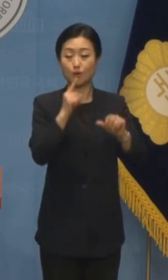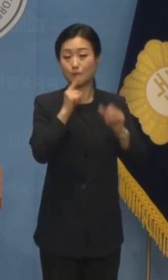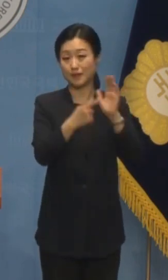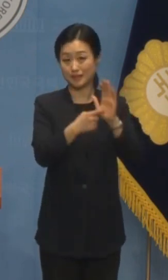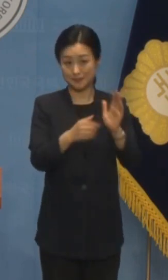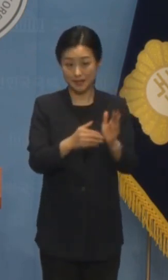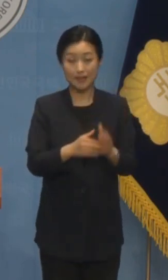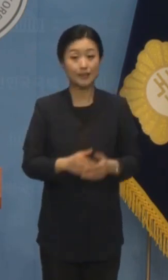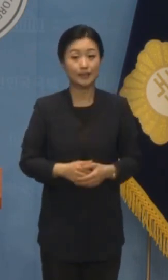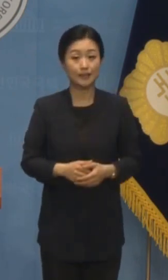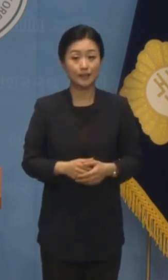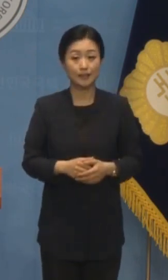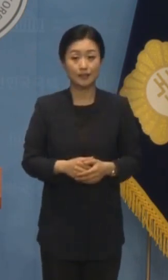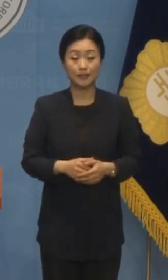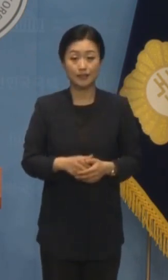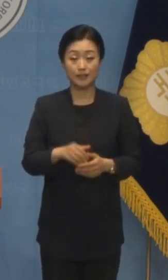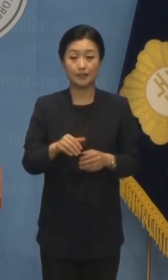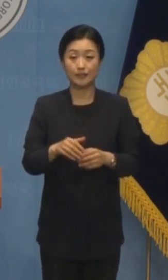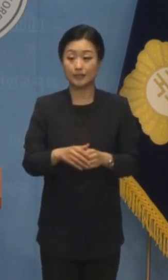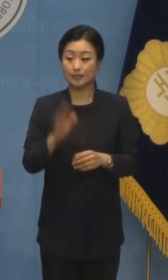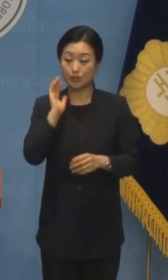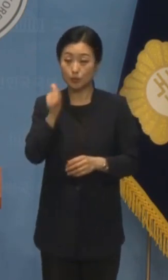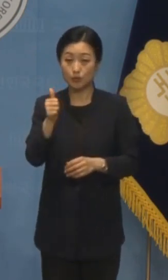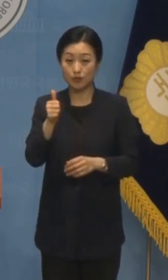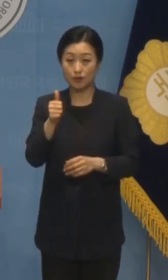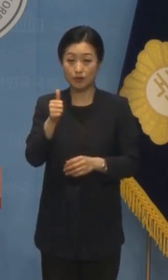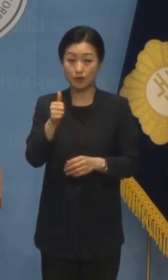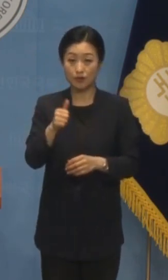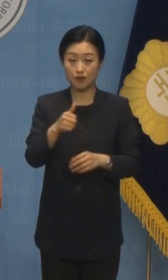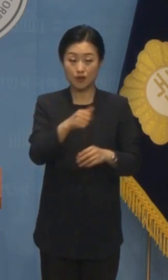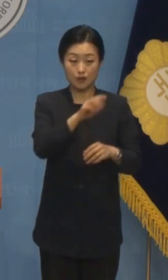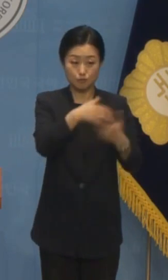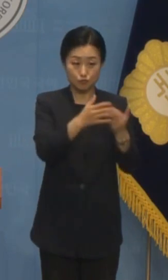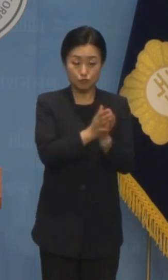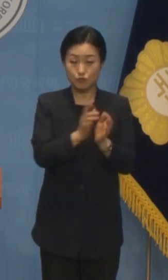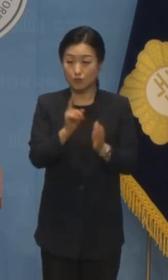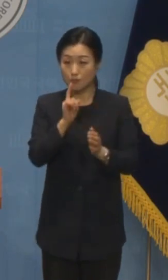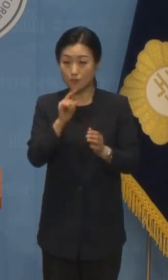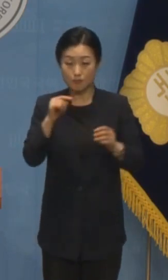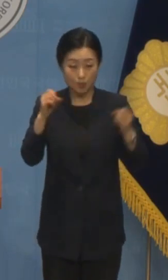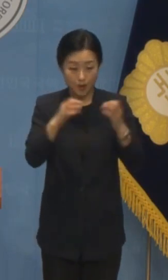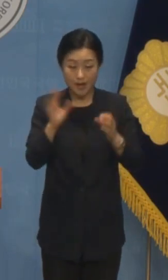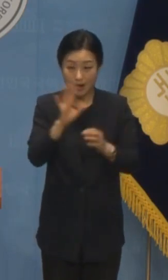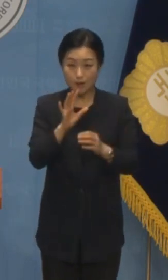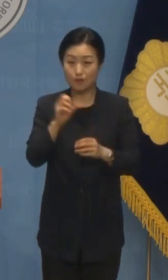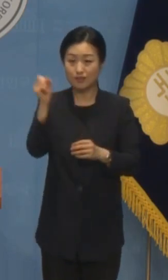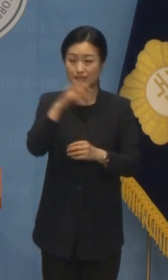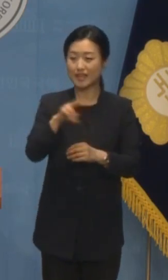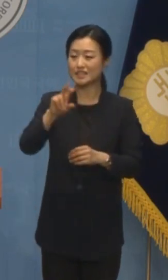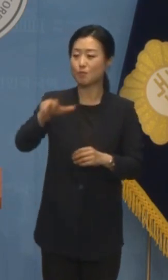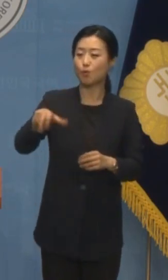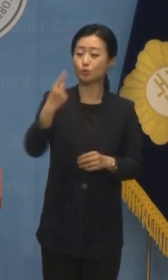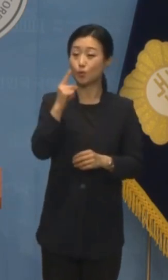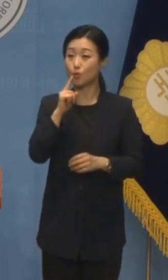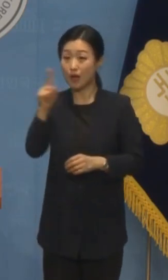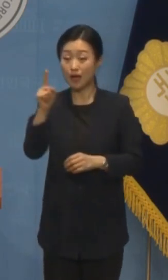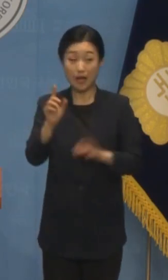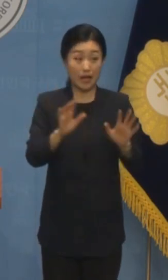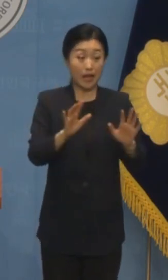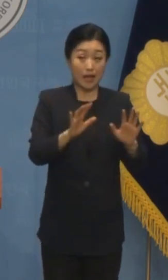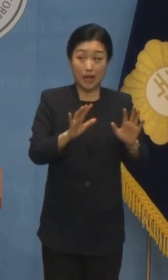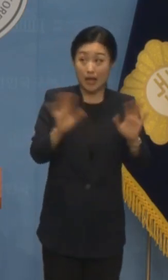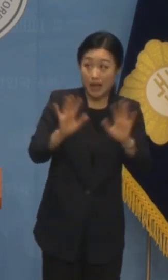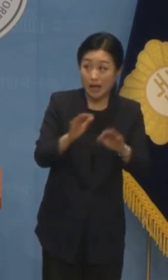실토했습니다. 둘 중에 하나인데요. 대통령이 경제부처랑 이야기하지도 않고 25조 원을 질러서 다음날 기재부가 황급히 해명